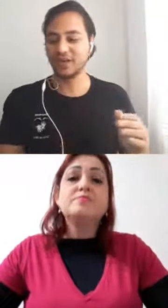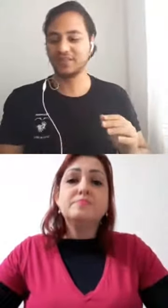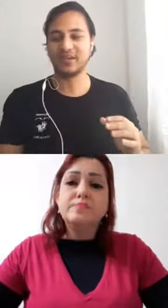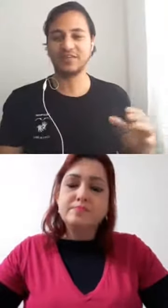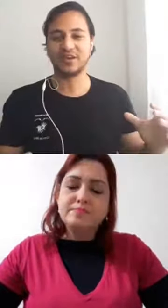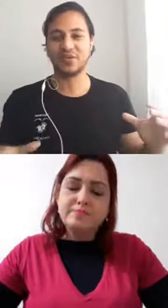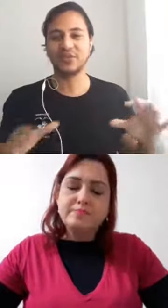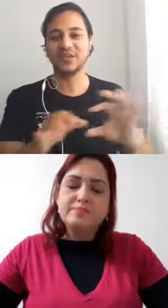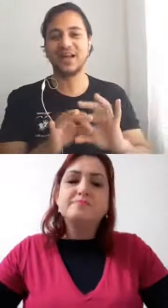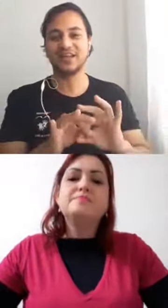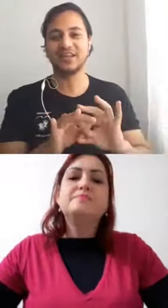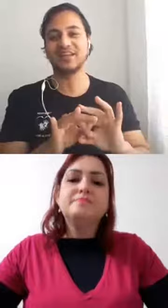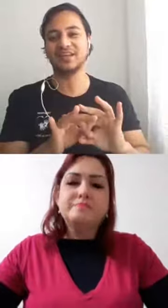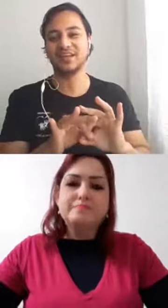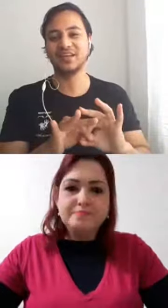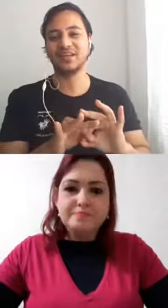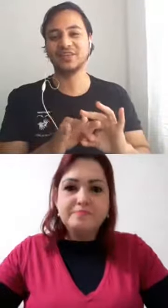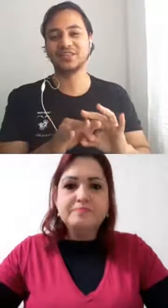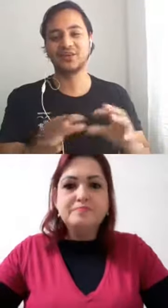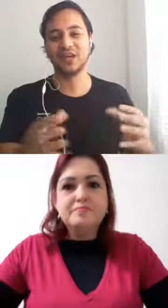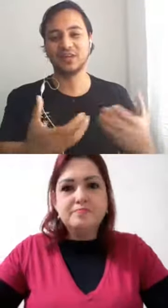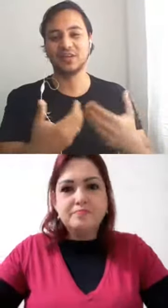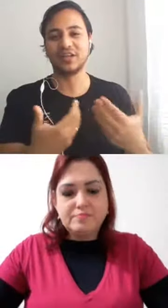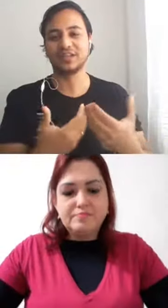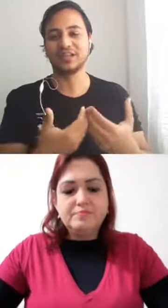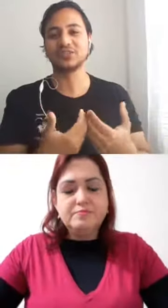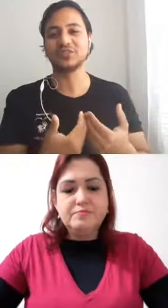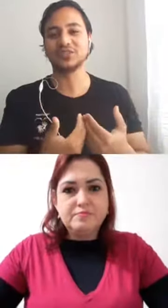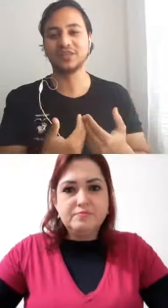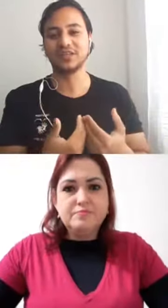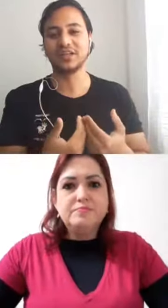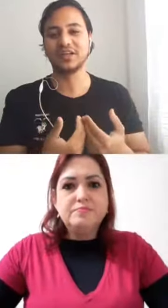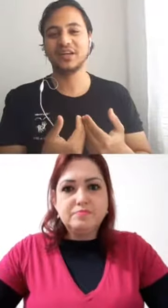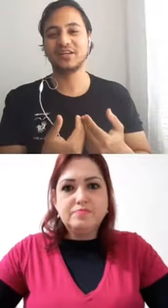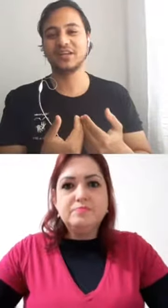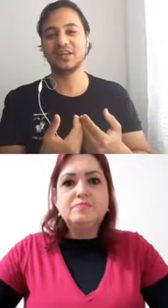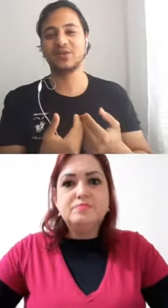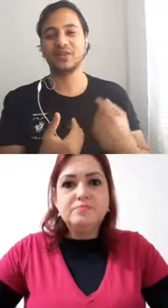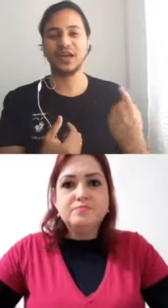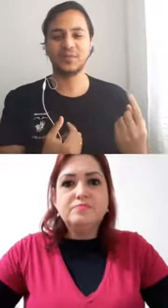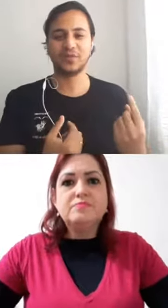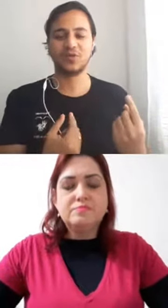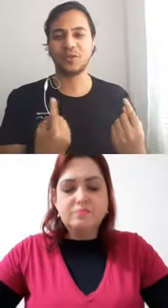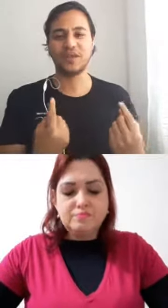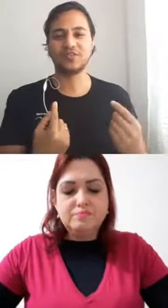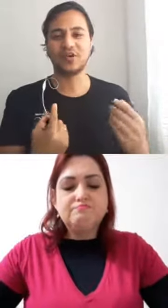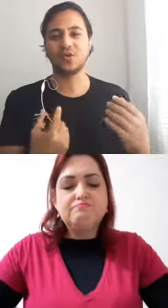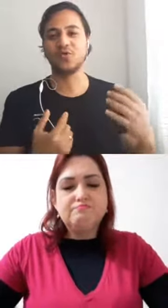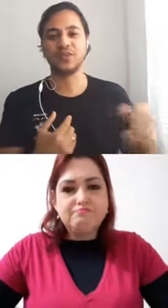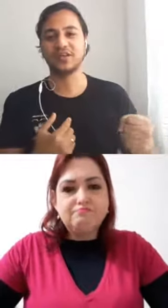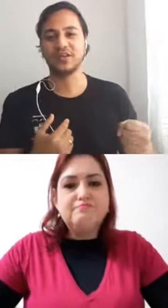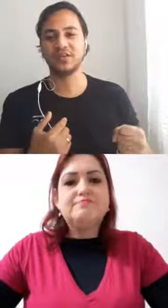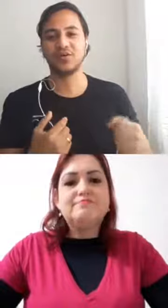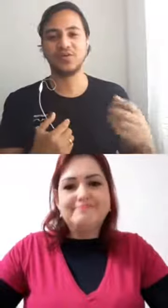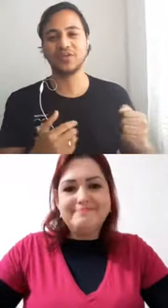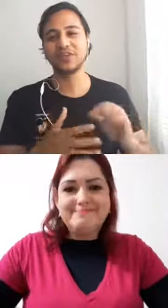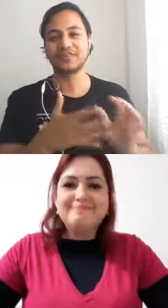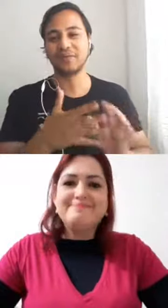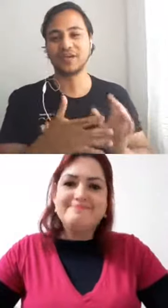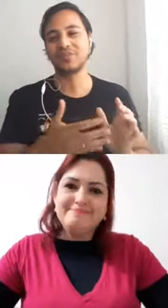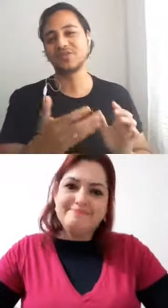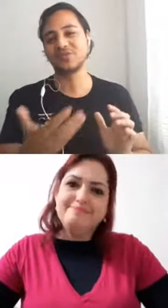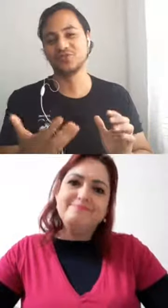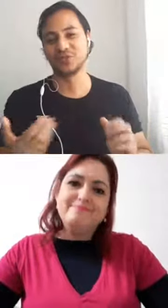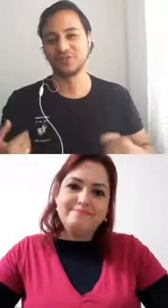você vê essa unidade que tem que ter, essa união das pessoas, né? Entre o intérprete ou apenas só o ouvinte, algum ouvinte que